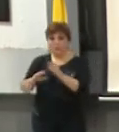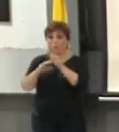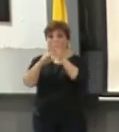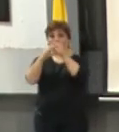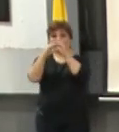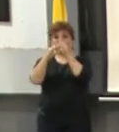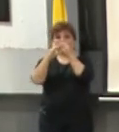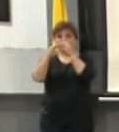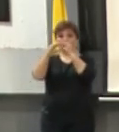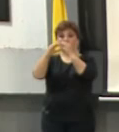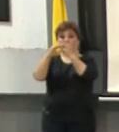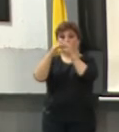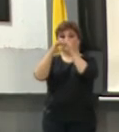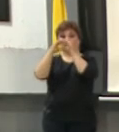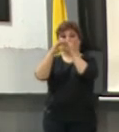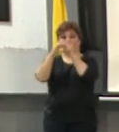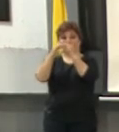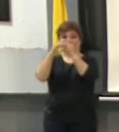y